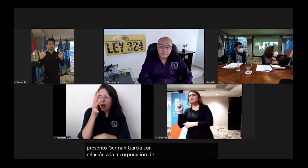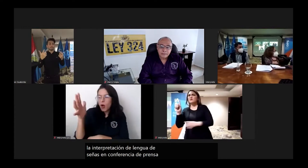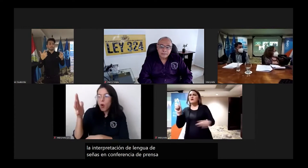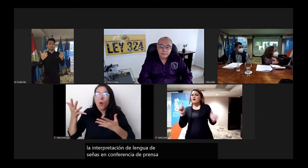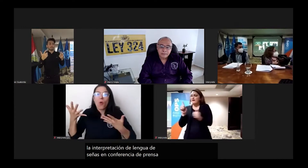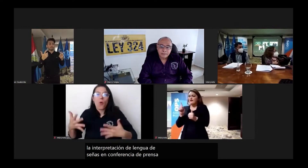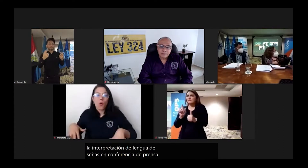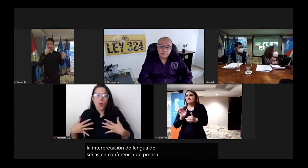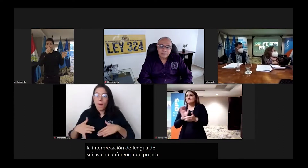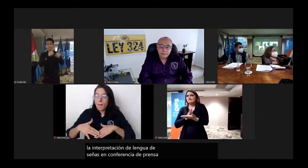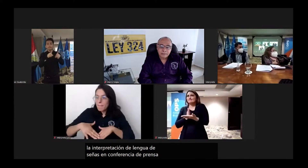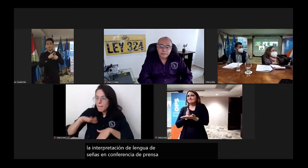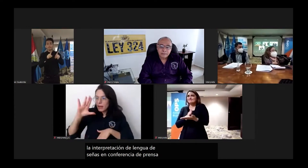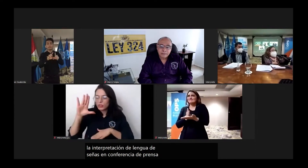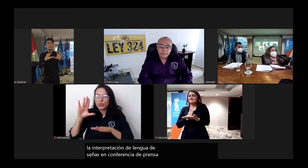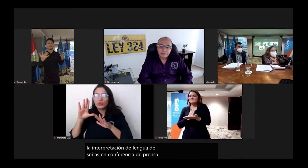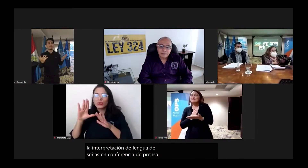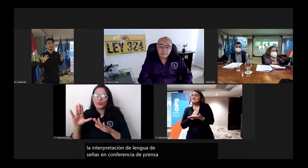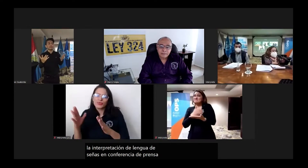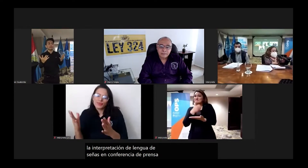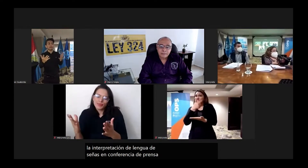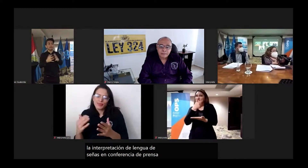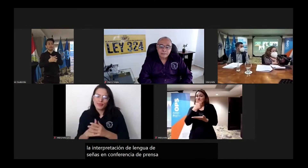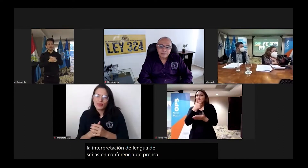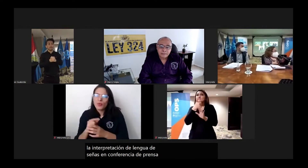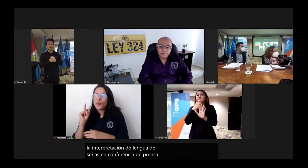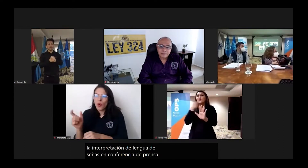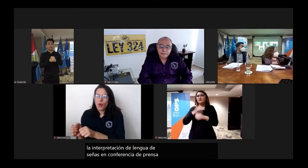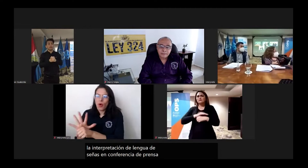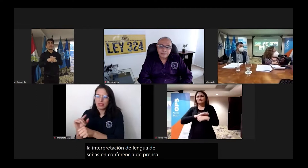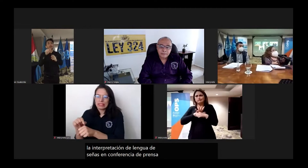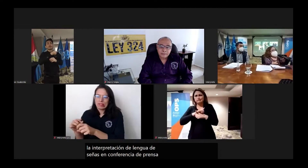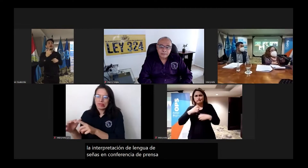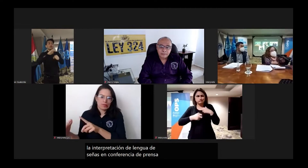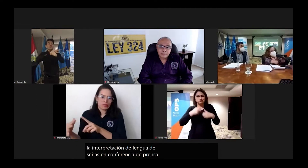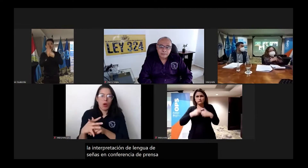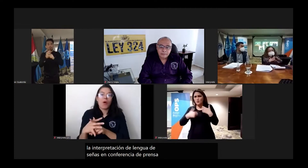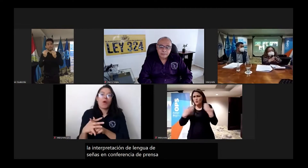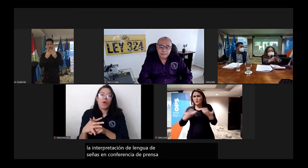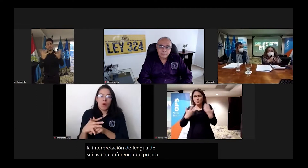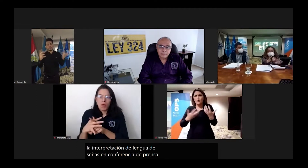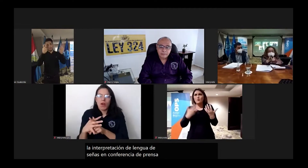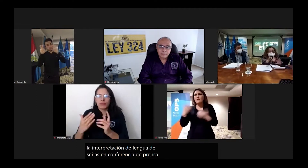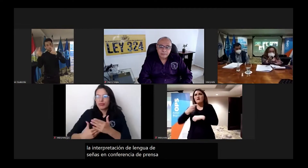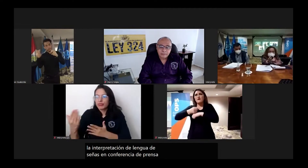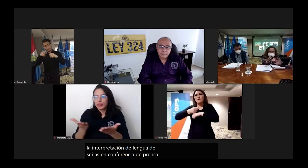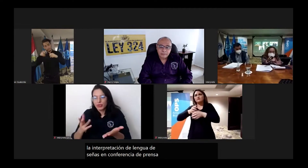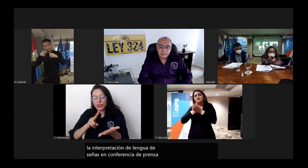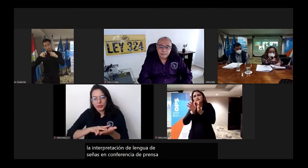y sobre todo derivado de la COVID-19, ¿verdad? Y un